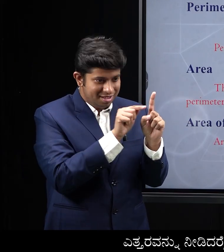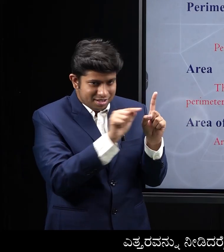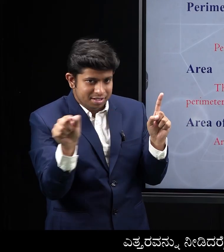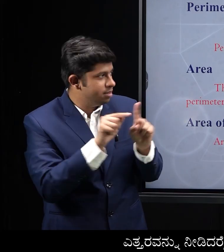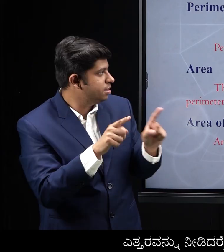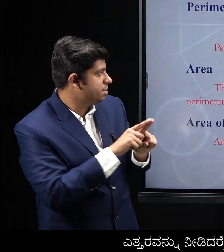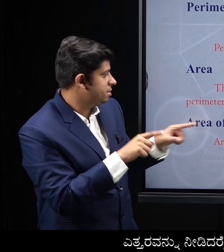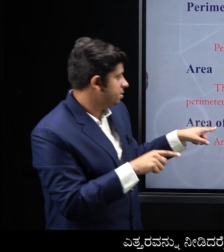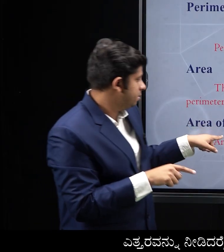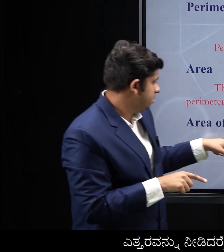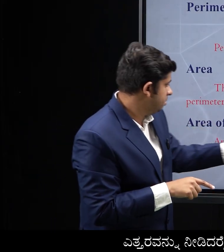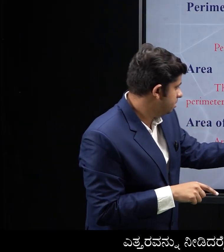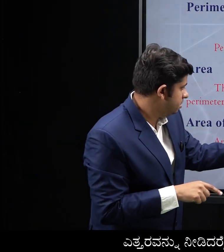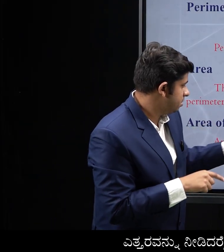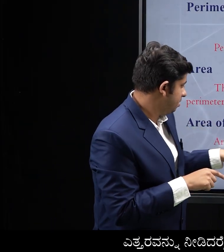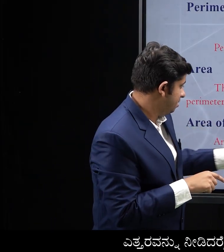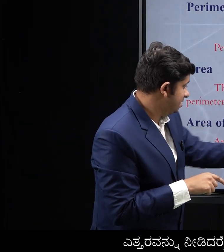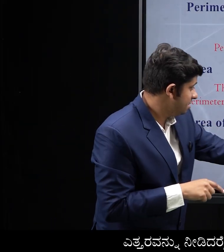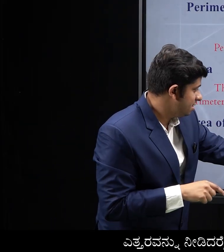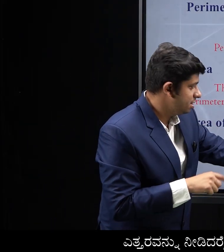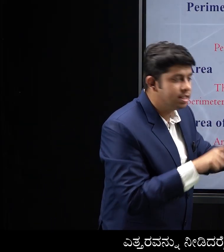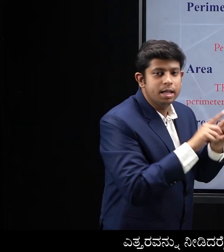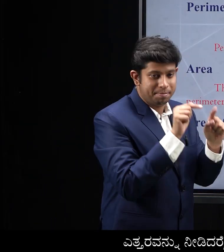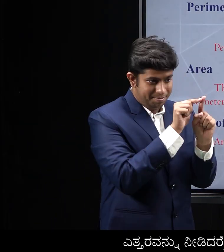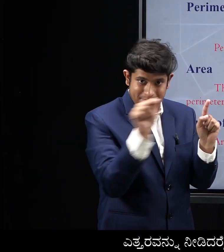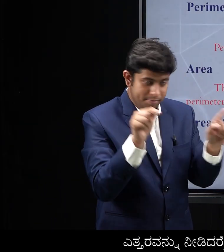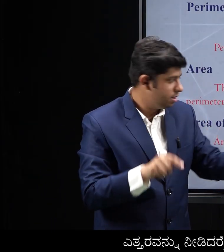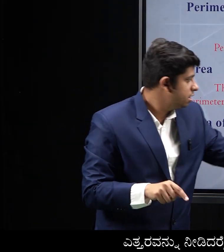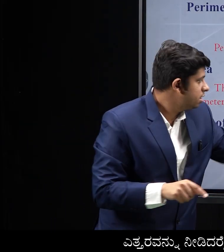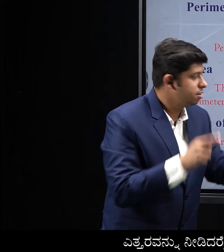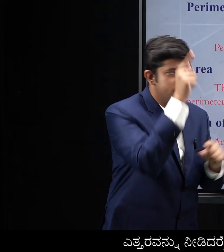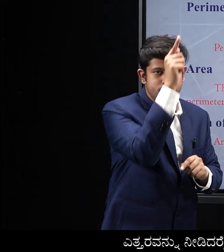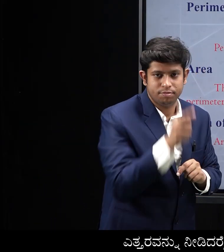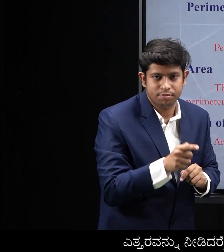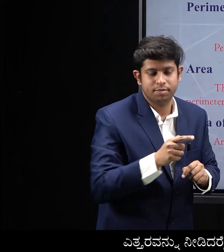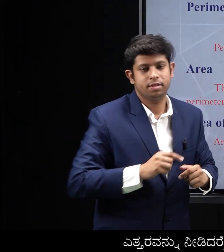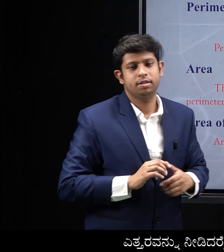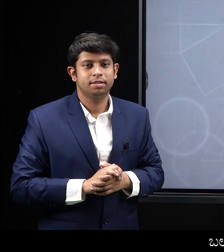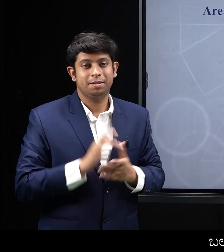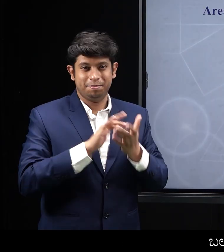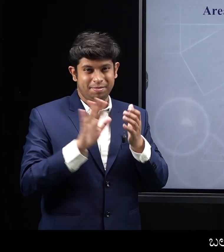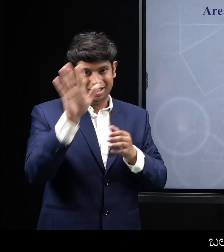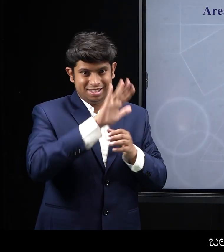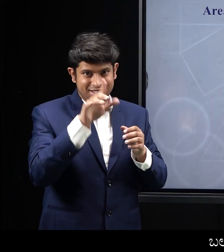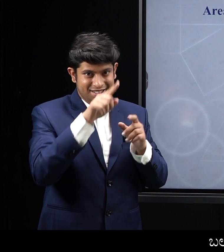ನೀಡಿದರೆ ತ್ರಿಕೋನದ ವಿಸ್ತೀರ್ಣ ಅರ್ಧ ಇಂಟು ಬೇಸ್ ಇಂಟು ಎತ್ತರ.